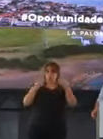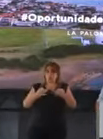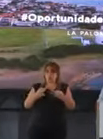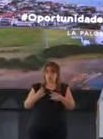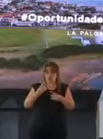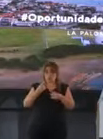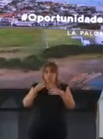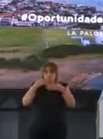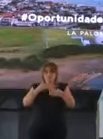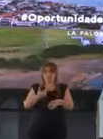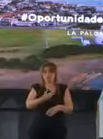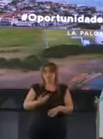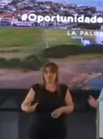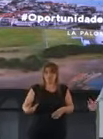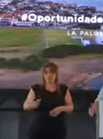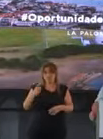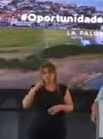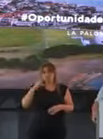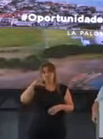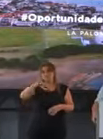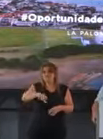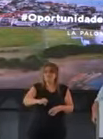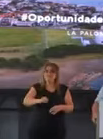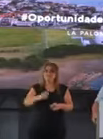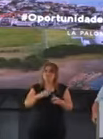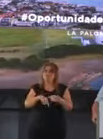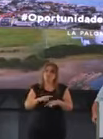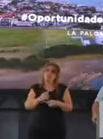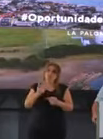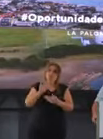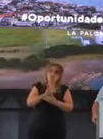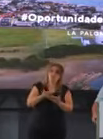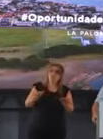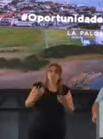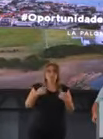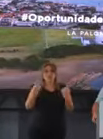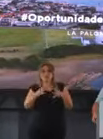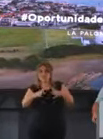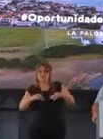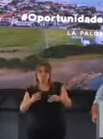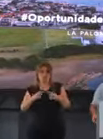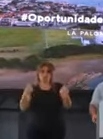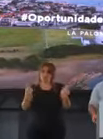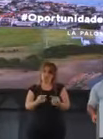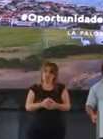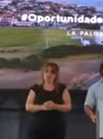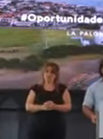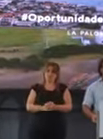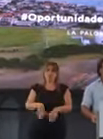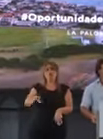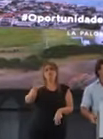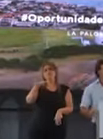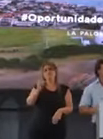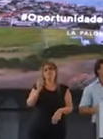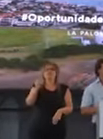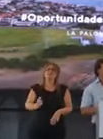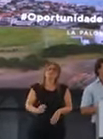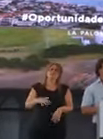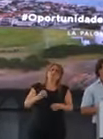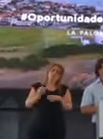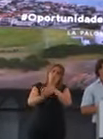lastimando no están legitimados para gobernar para todos. Obviamente que es mucho más